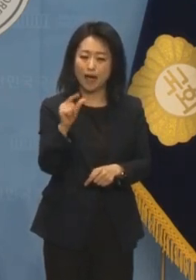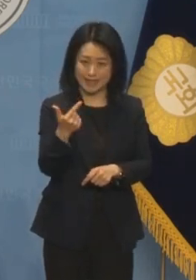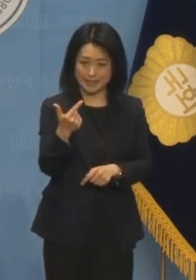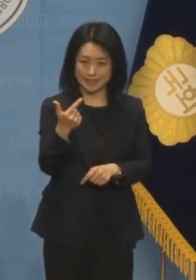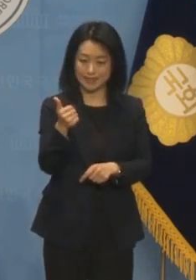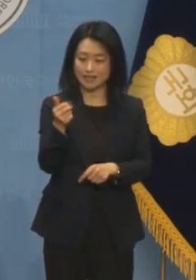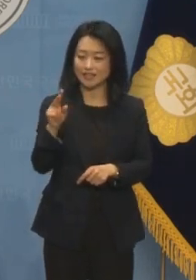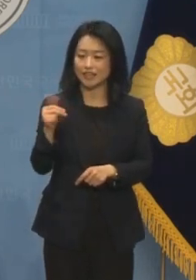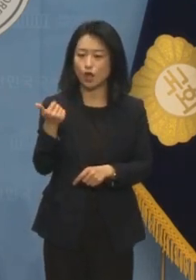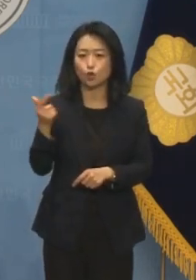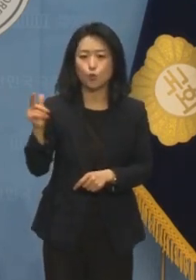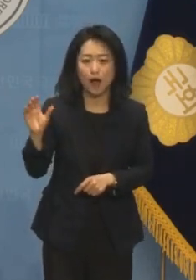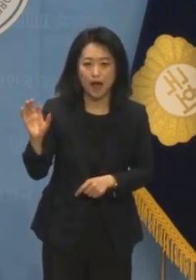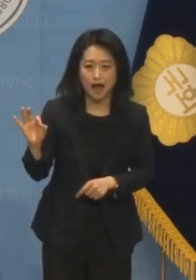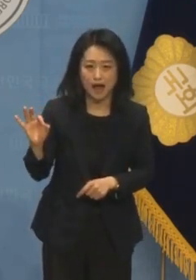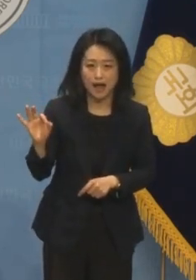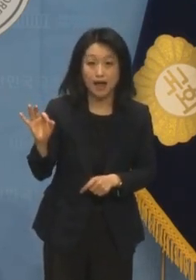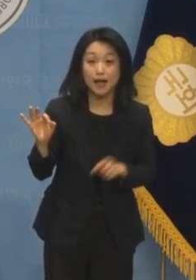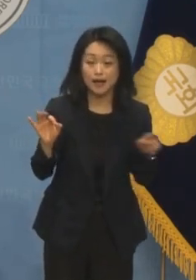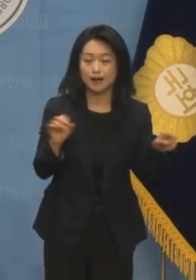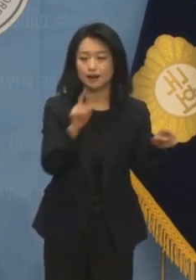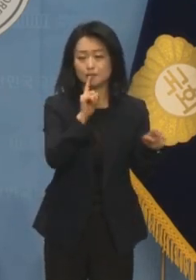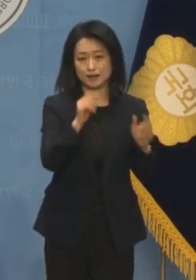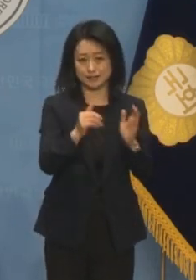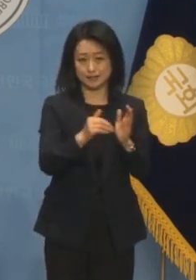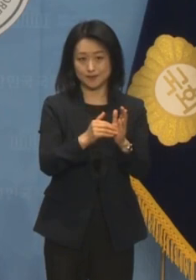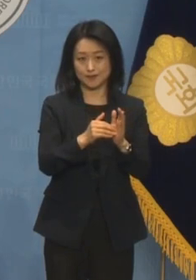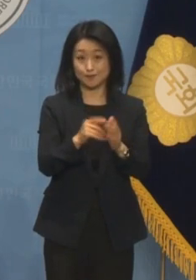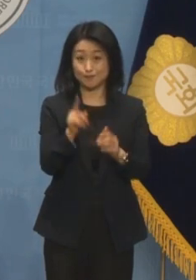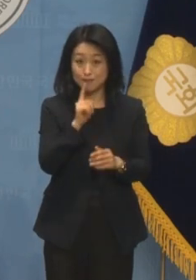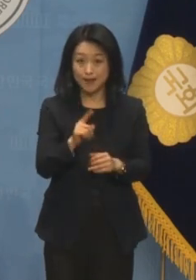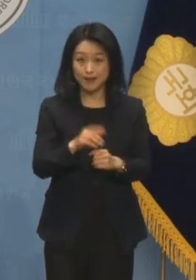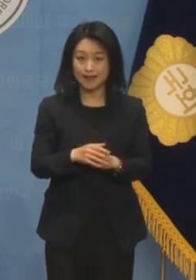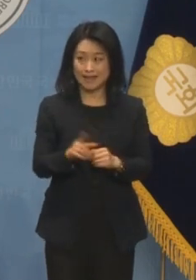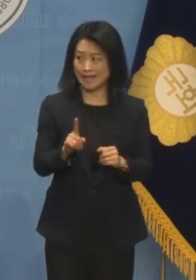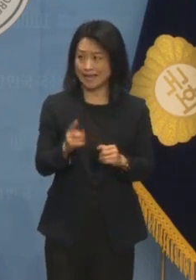있겠다며 파장 축소에 안가을 썼습니다